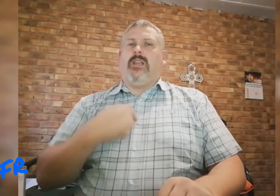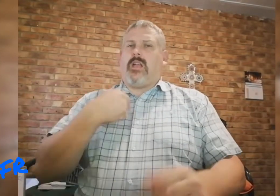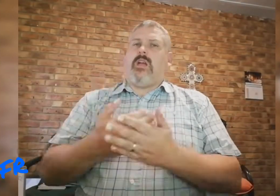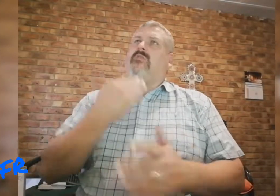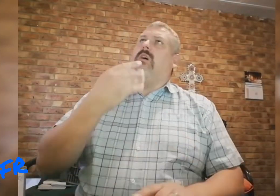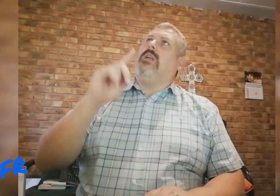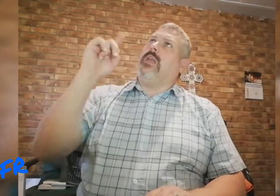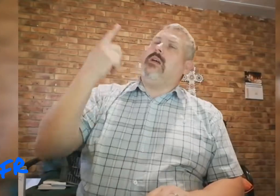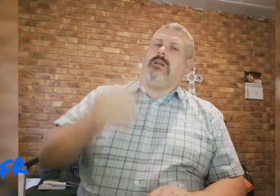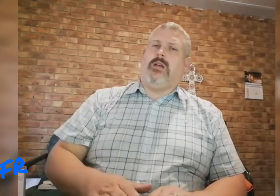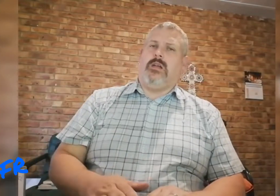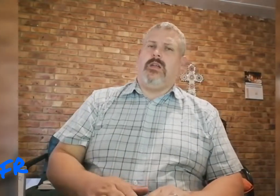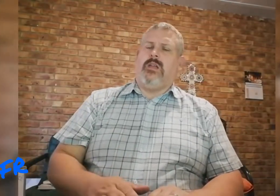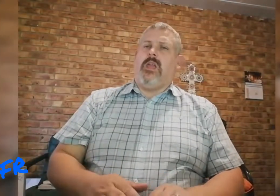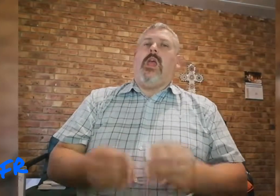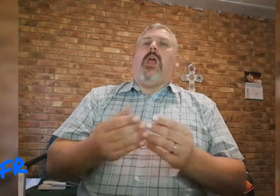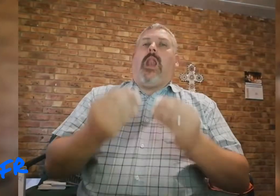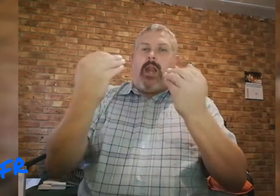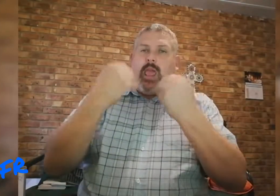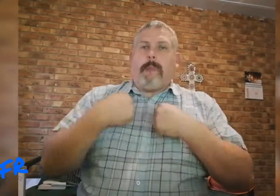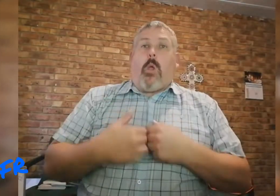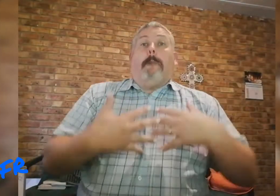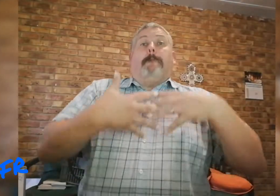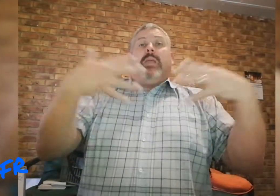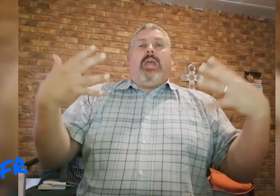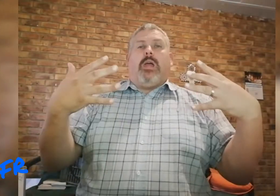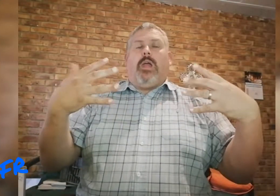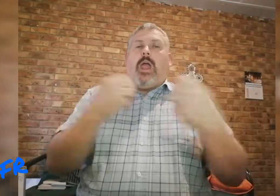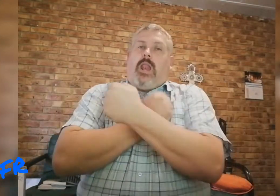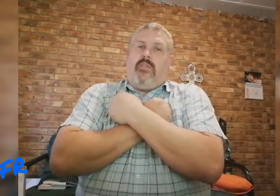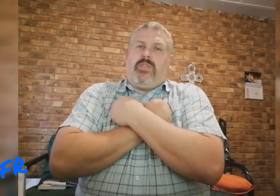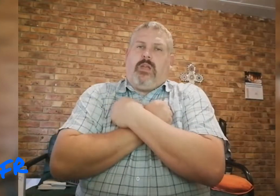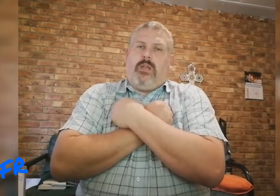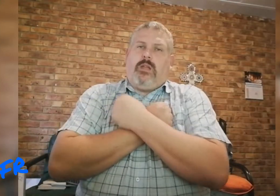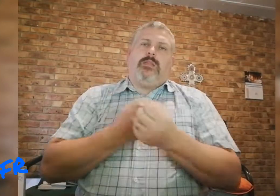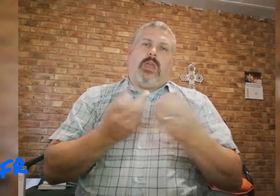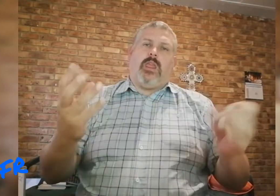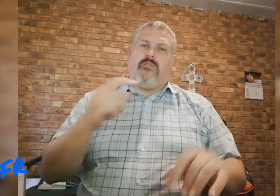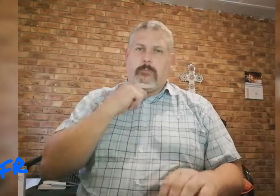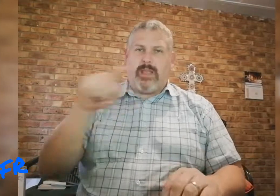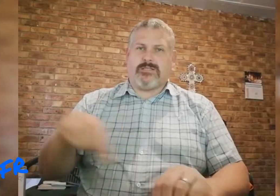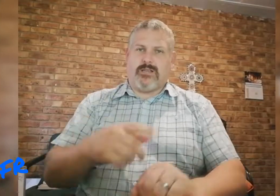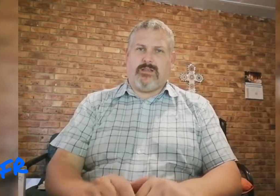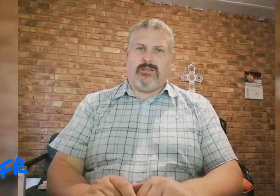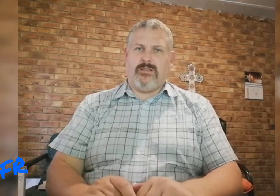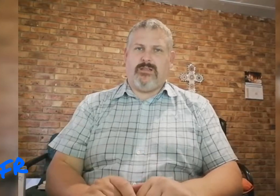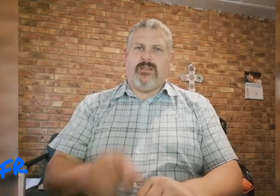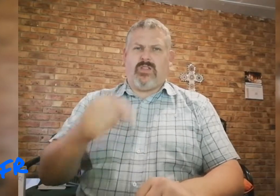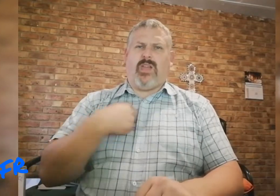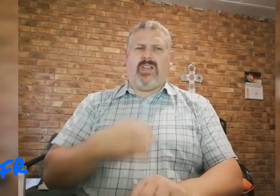Ek kan vir jou, leer my om meer liefde te geef vir mense.